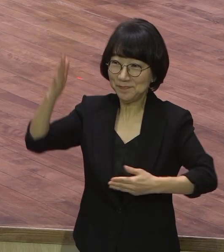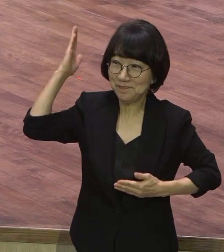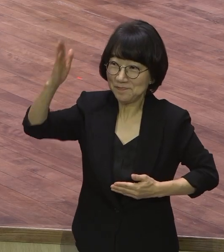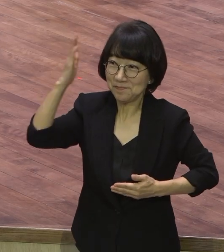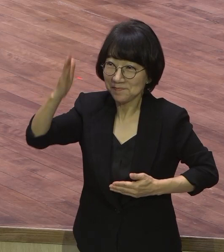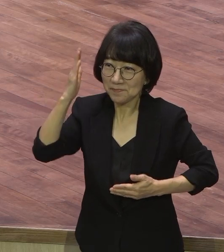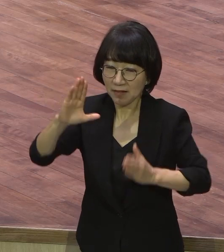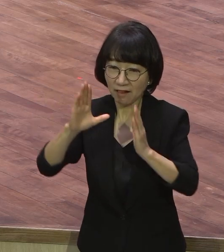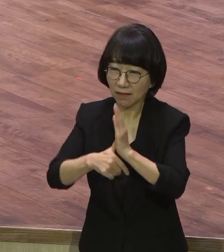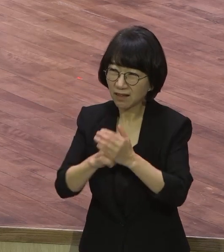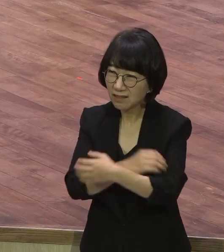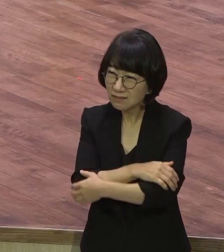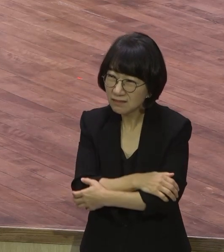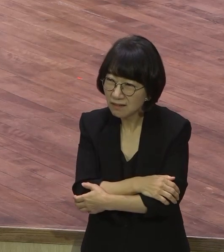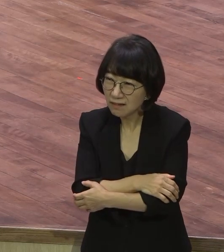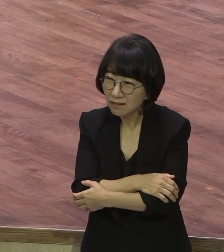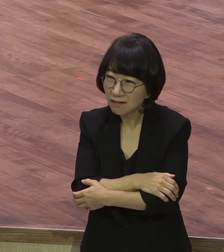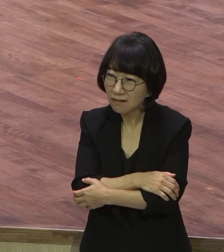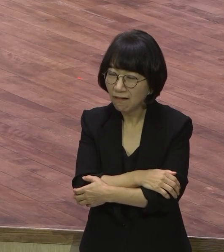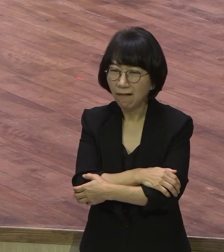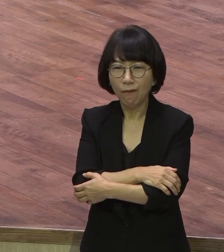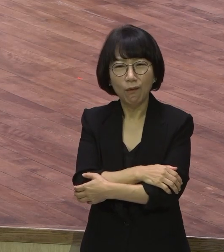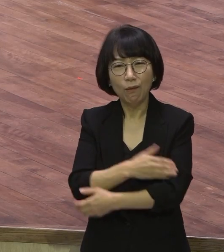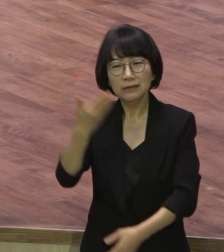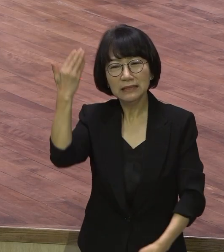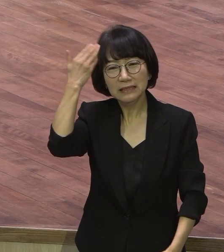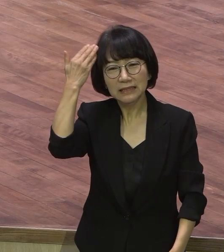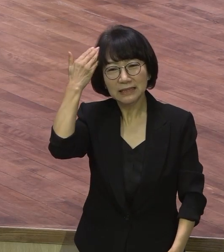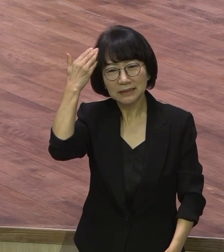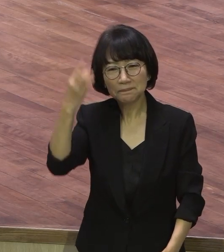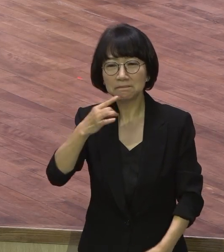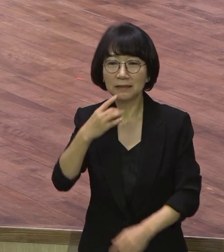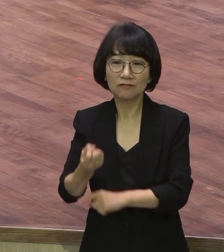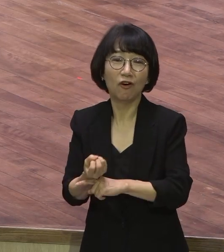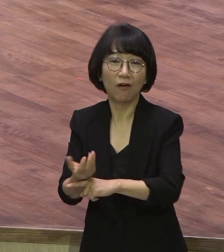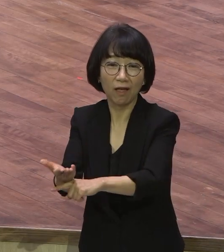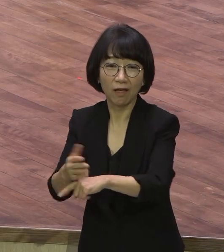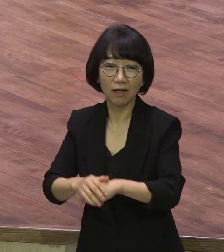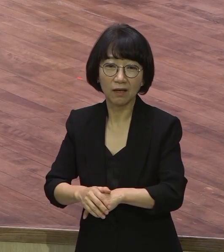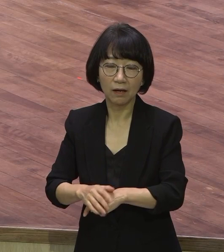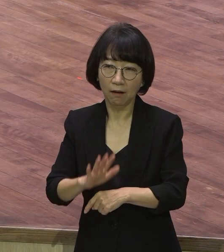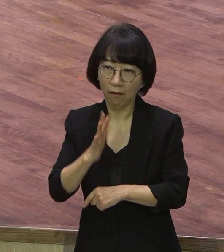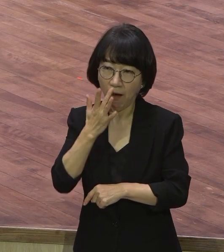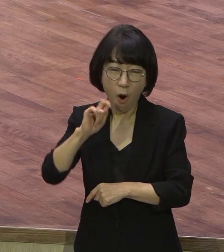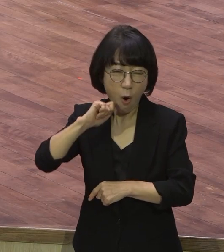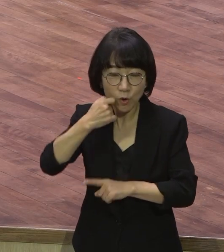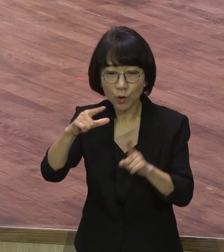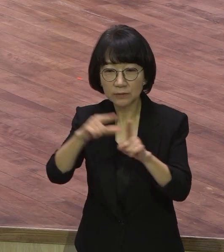굉장히 영적으로 바라며 들어와야 합니다. 그냥 지식을 전하는데 본인도 모르는 말을 하고 있어요.